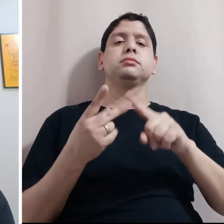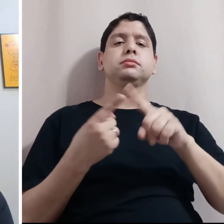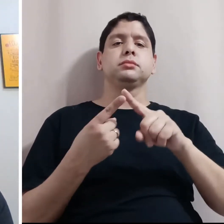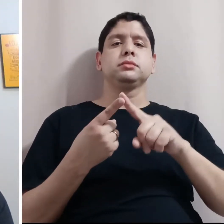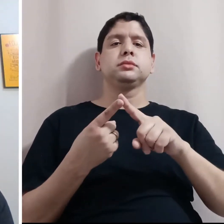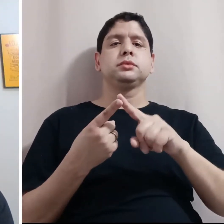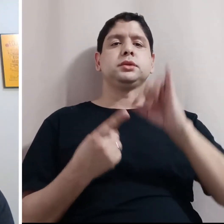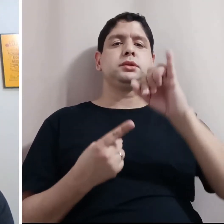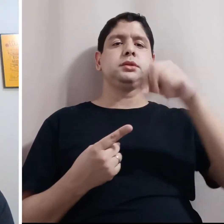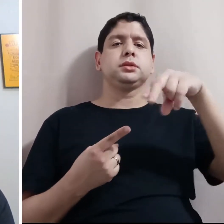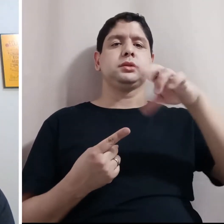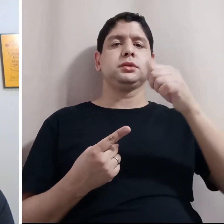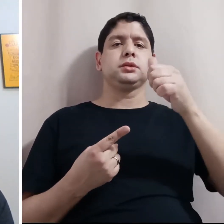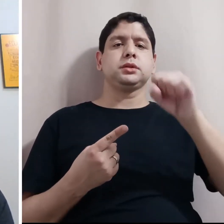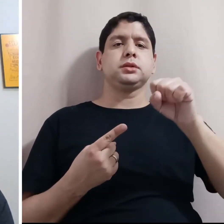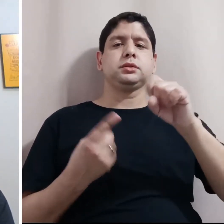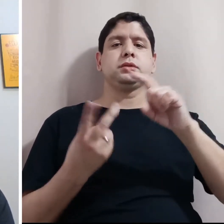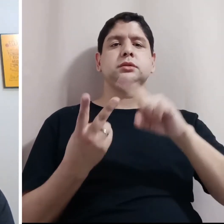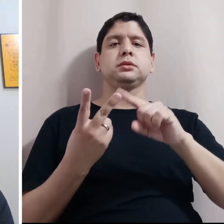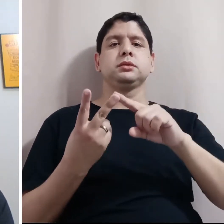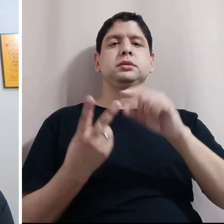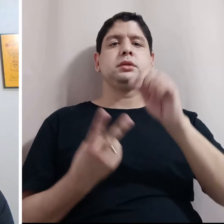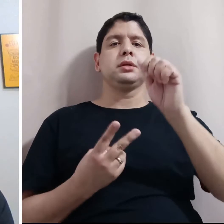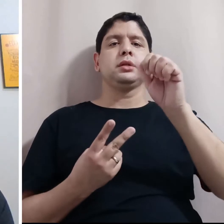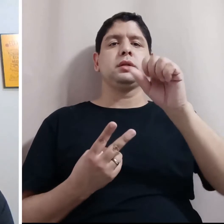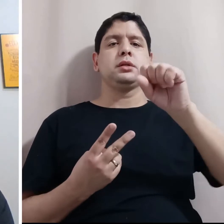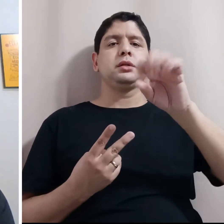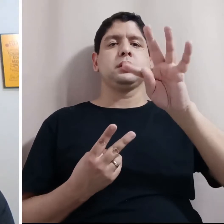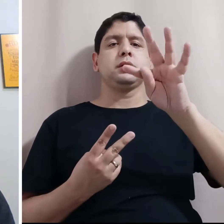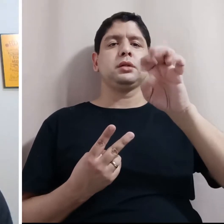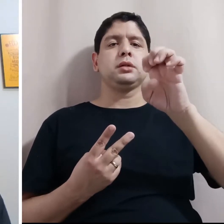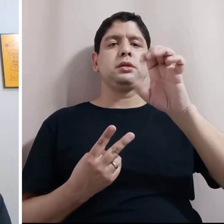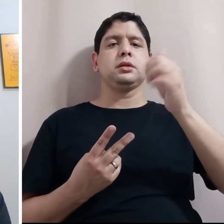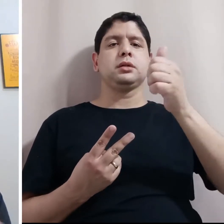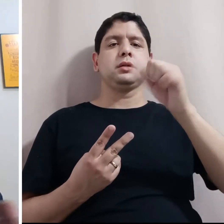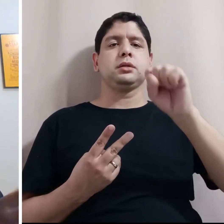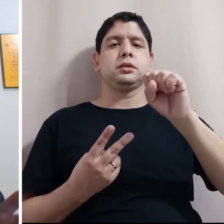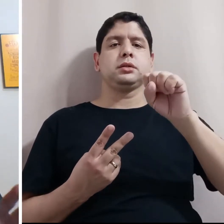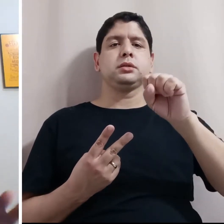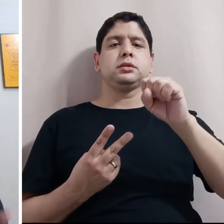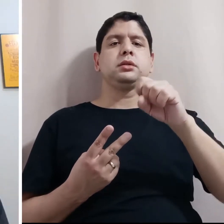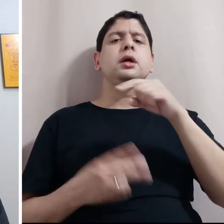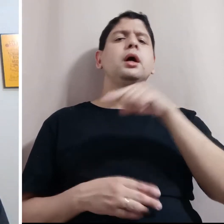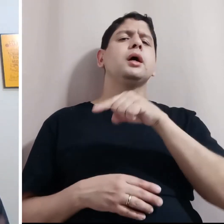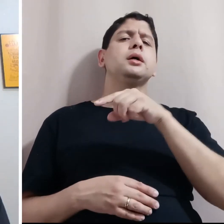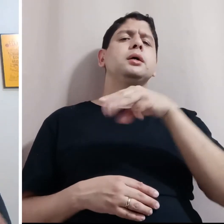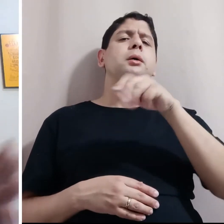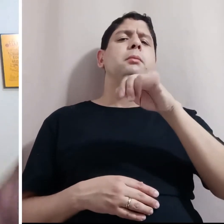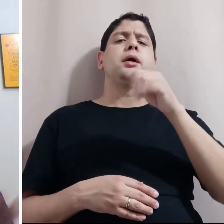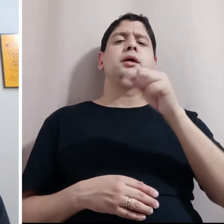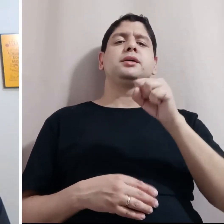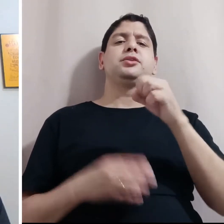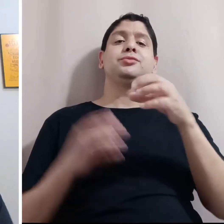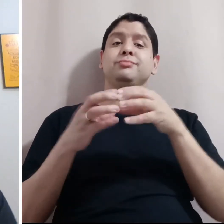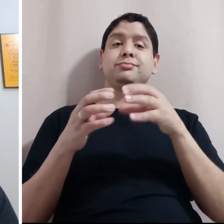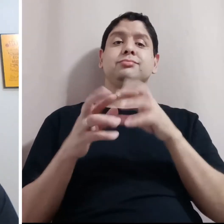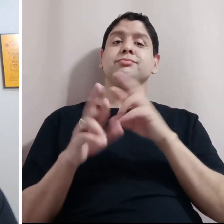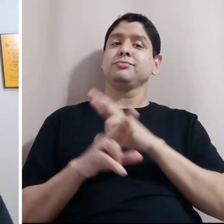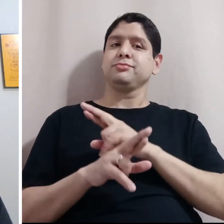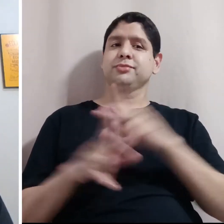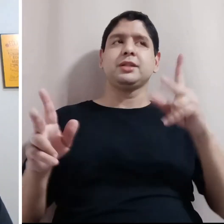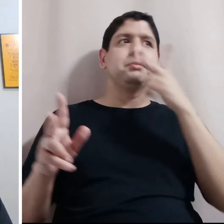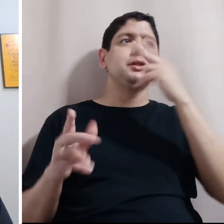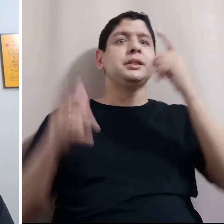gente vai falar aqui também, eles não chegaram a organizar um império, né? Eles não tinham um reino, né, o reino dos maias, isso